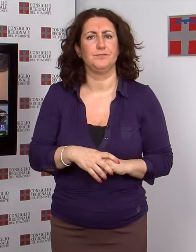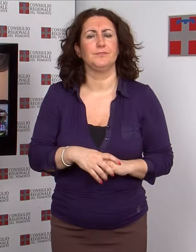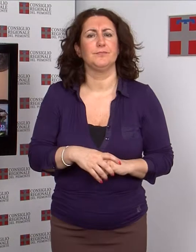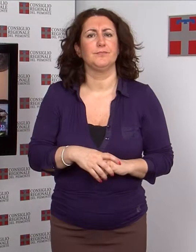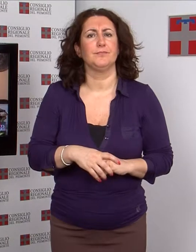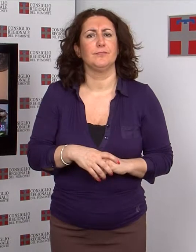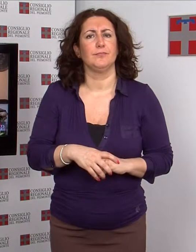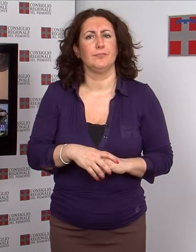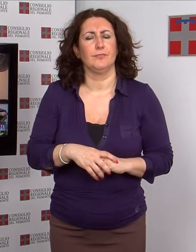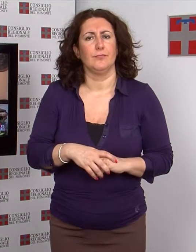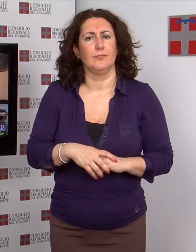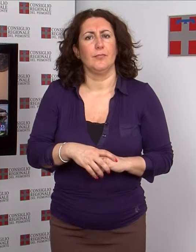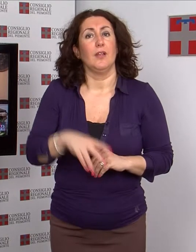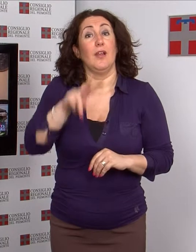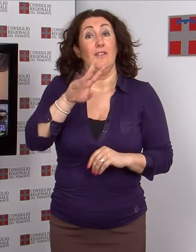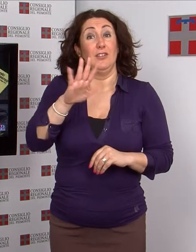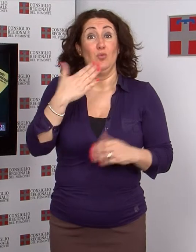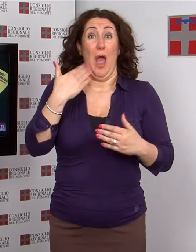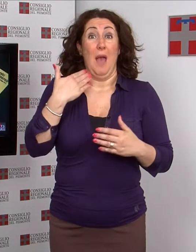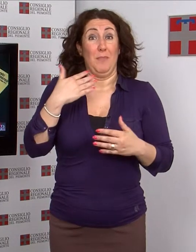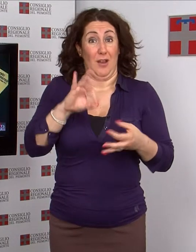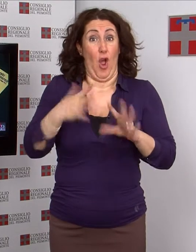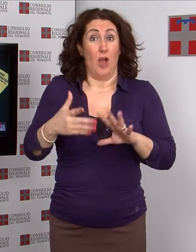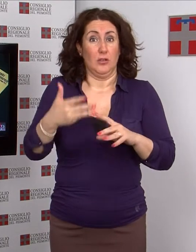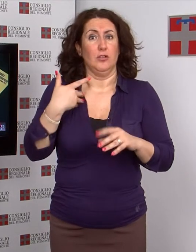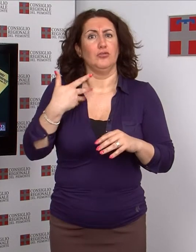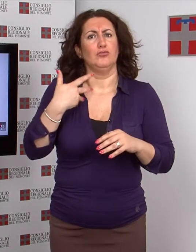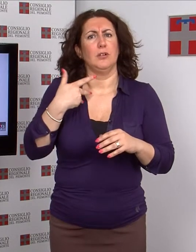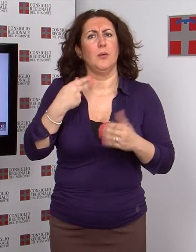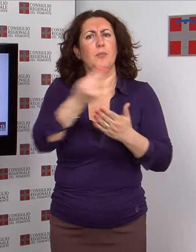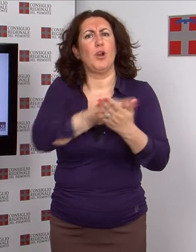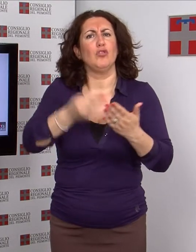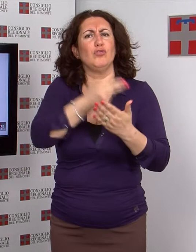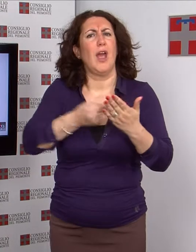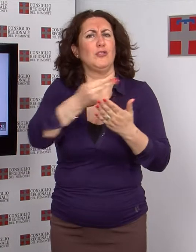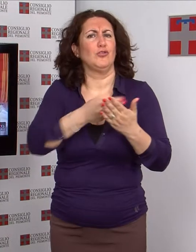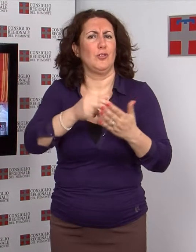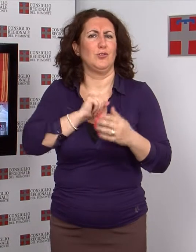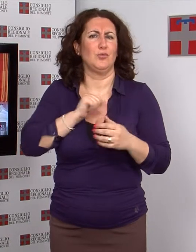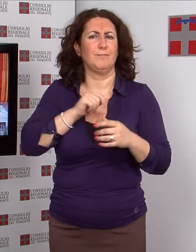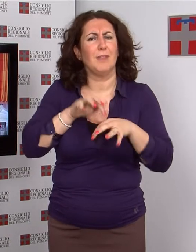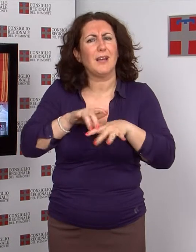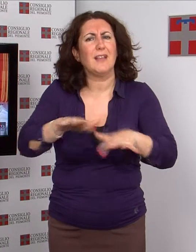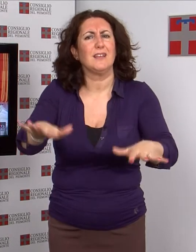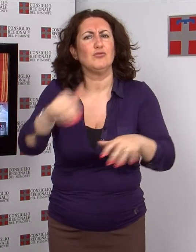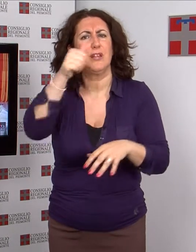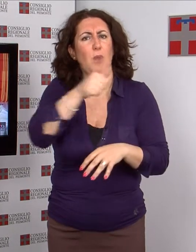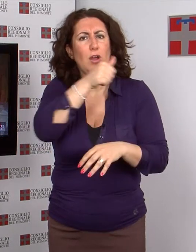realizzate in occasione del 25 Aprile il progetto vetrine alle radici della democrazia espone opere delle artiste Paola anziché